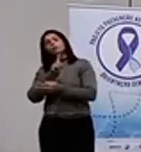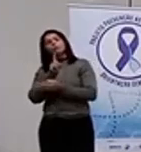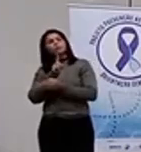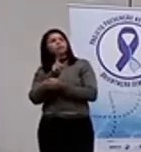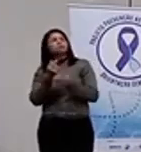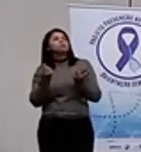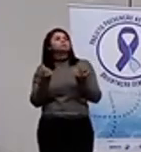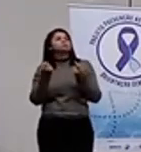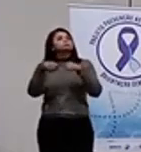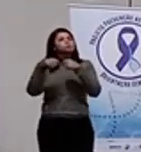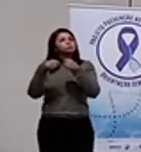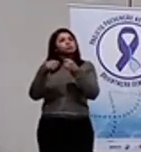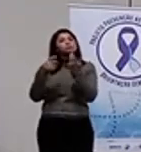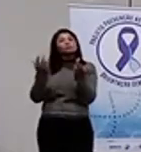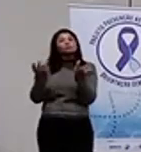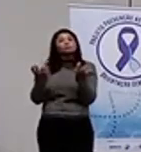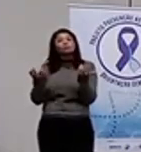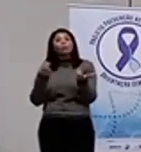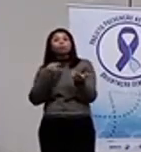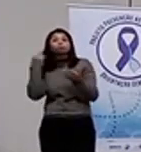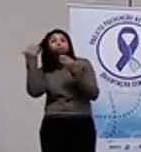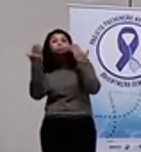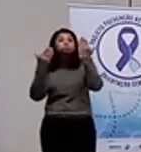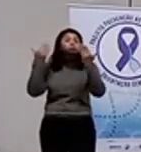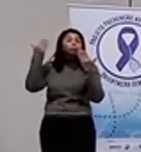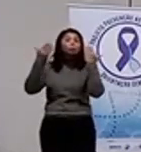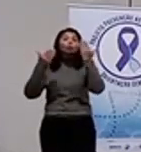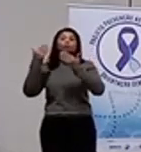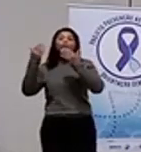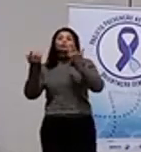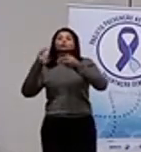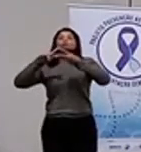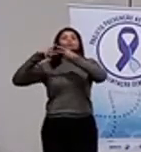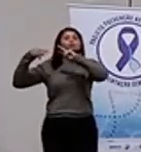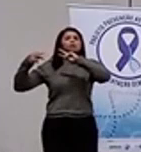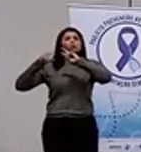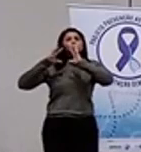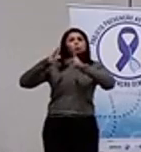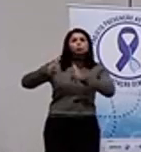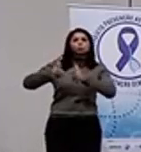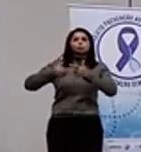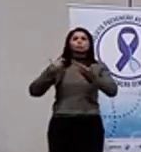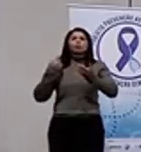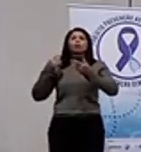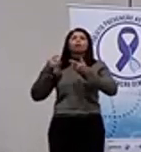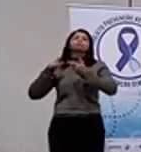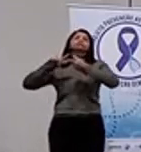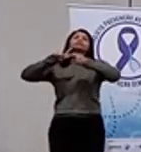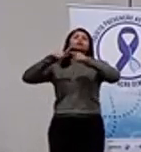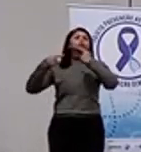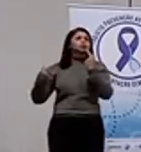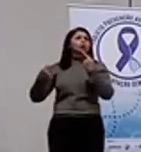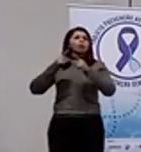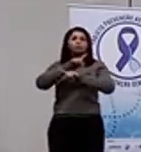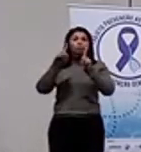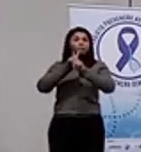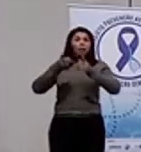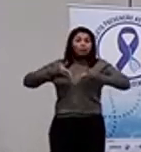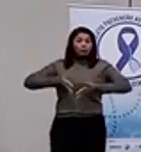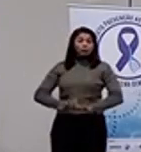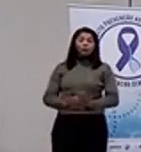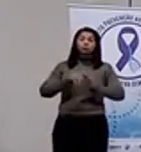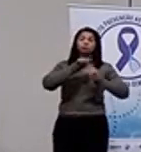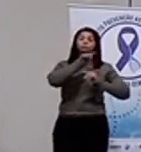havia uma segunda confusão, que nem tudo que é genético é hereditário. Genético é aquilo que nasce com a pessoa. Aquilo que nasce com